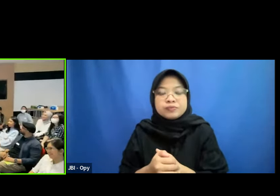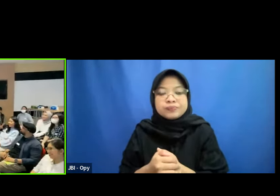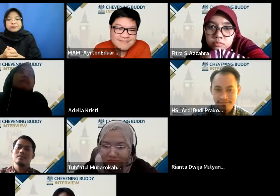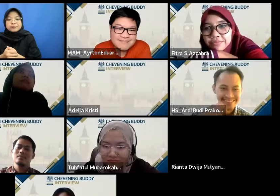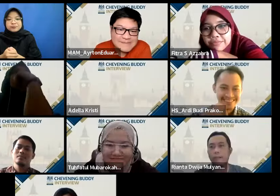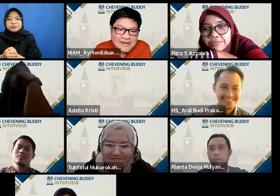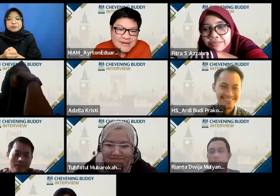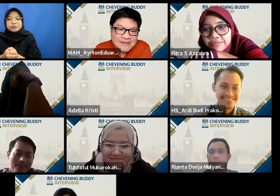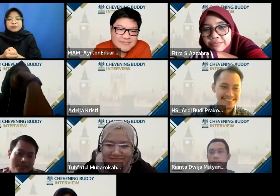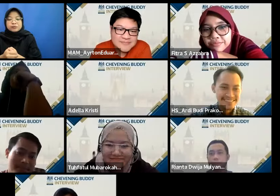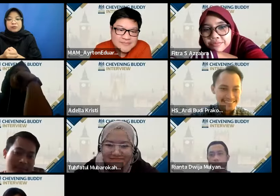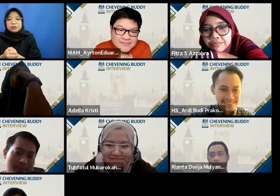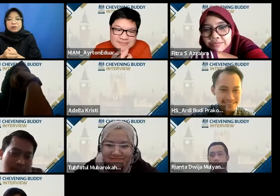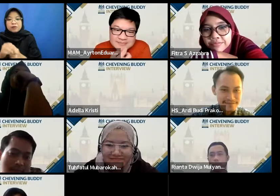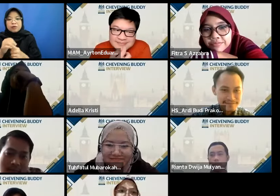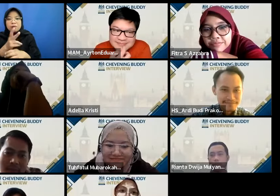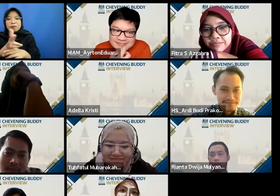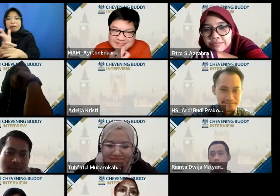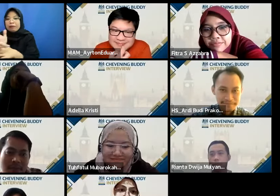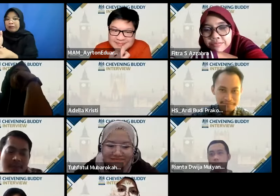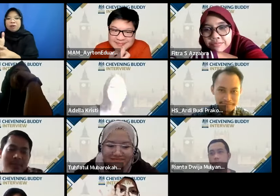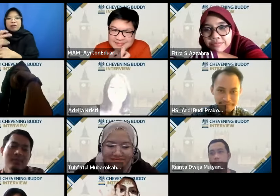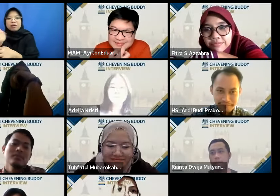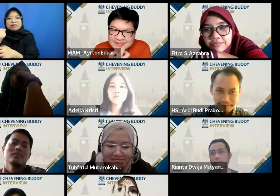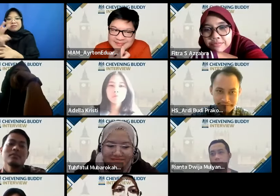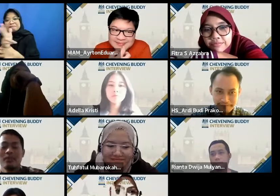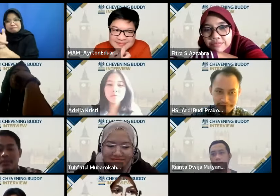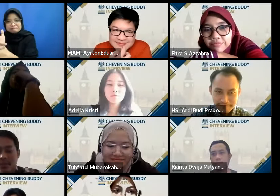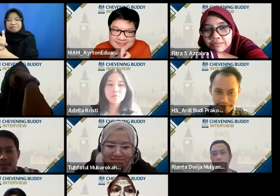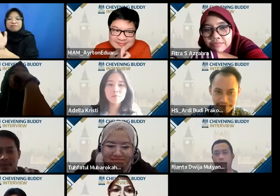nah mentok ya Kameranya sampai